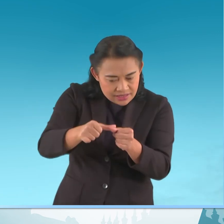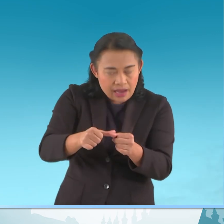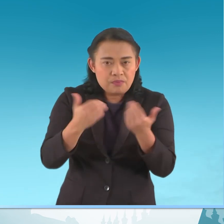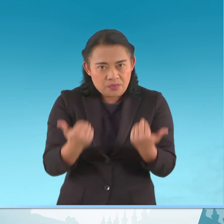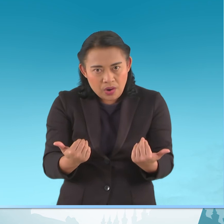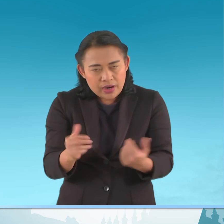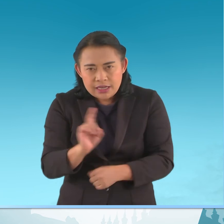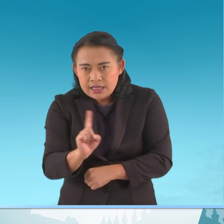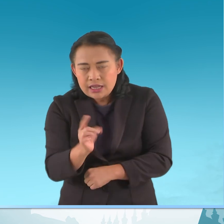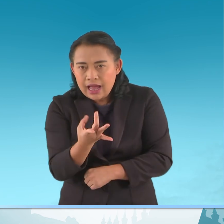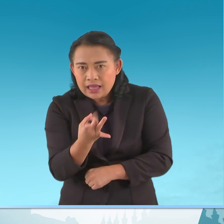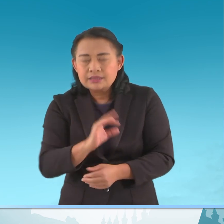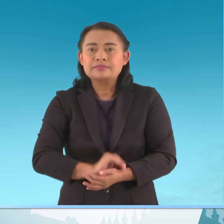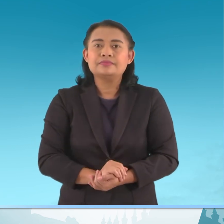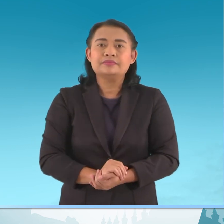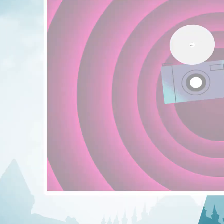นี้กันครับ